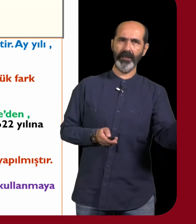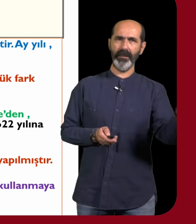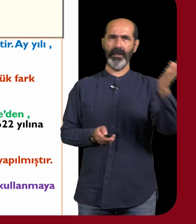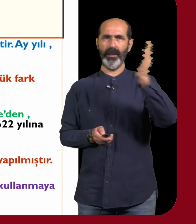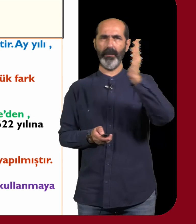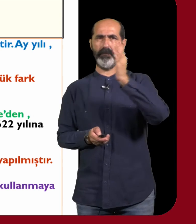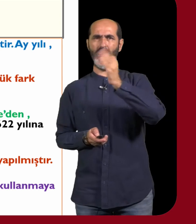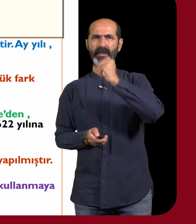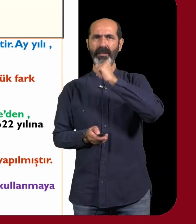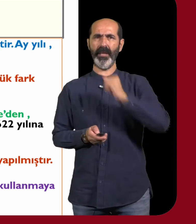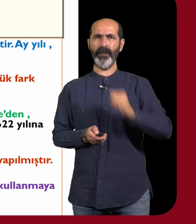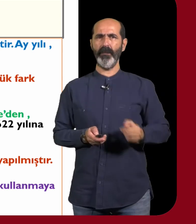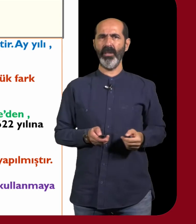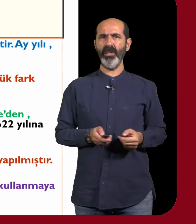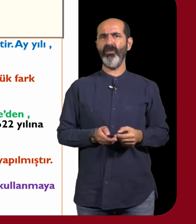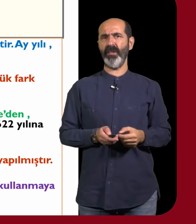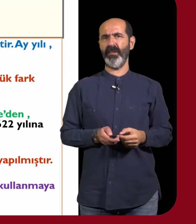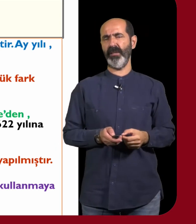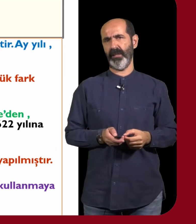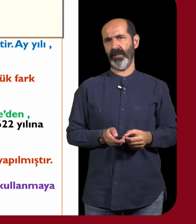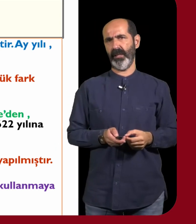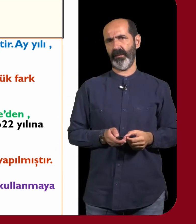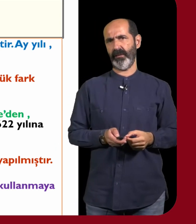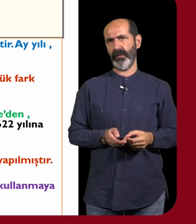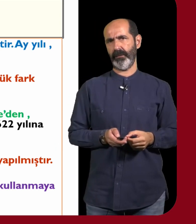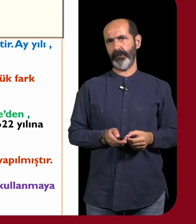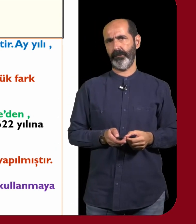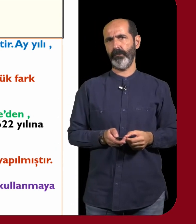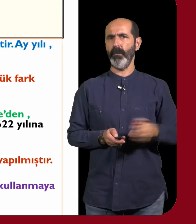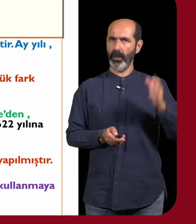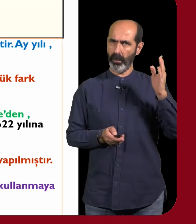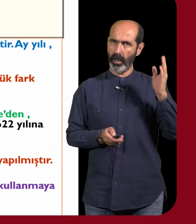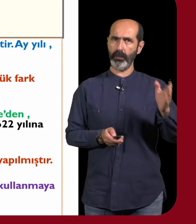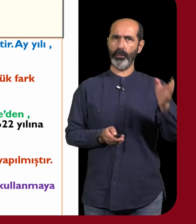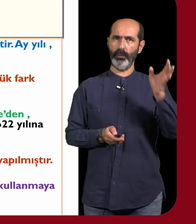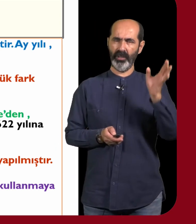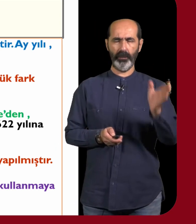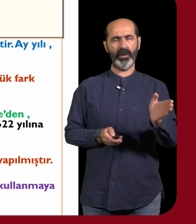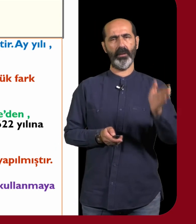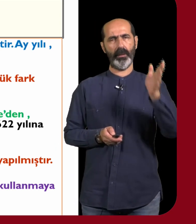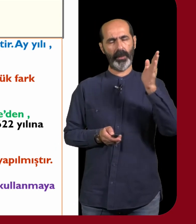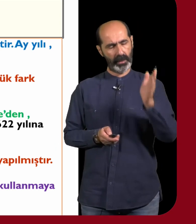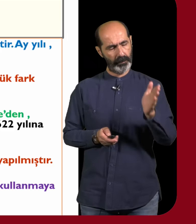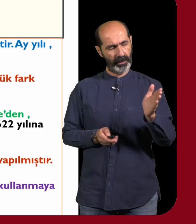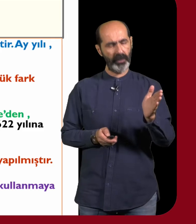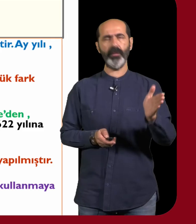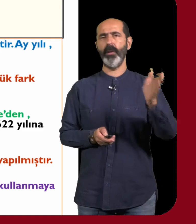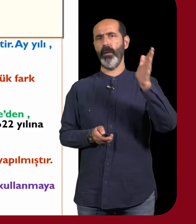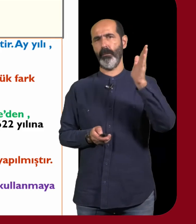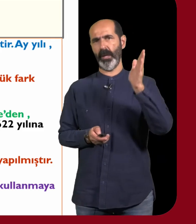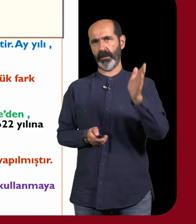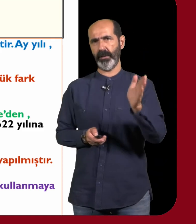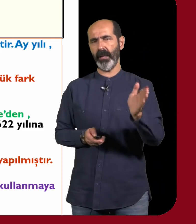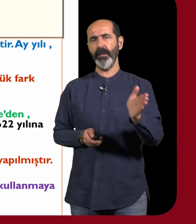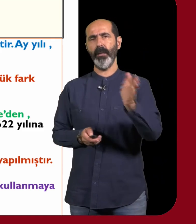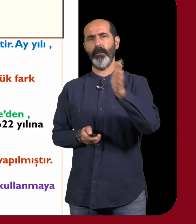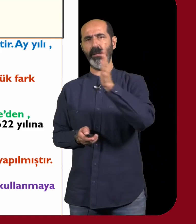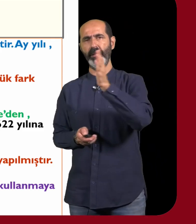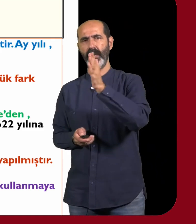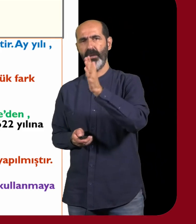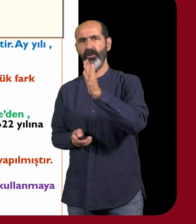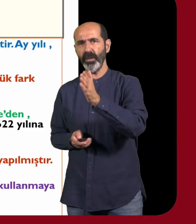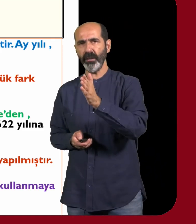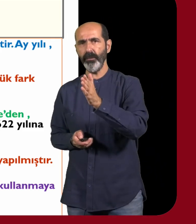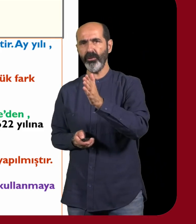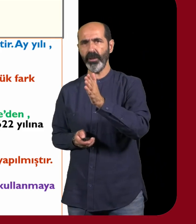Mekke'den Medine'ye hicretini esas alır 10622 yılında Peygamberimiz Mekke'den